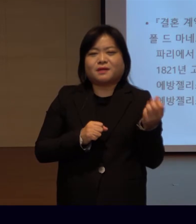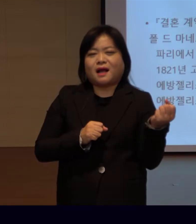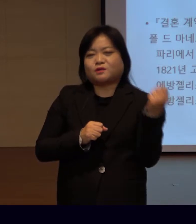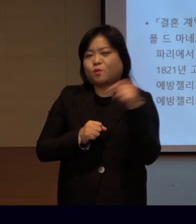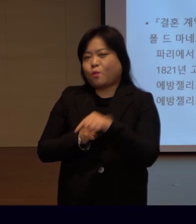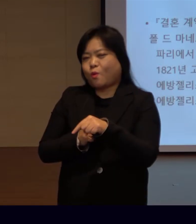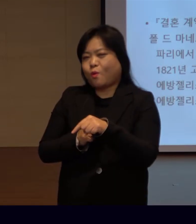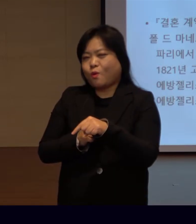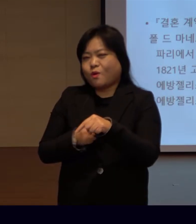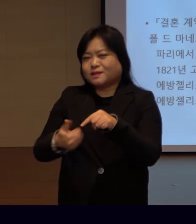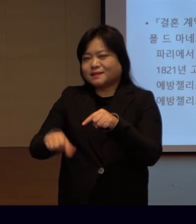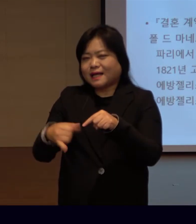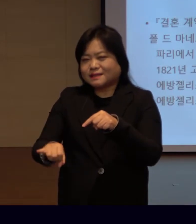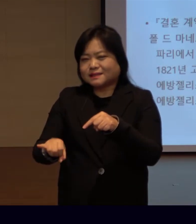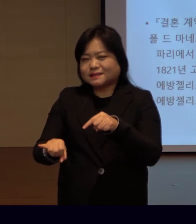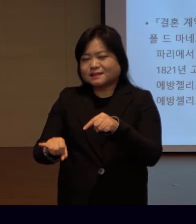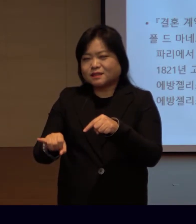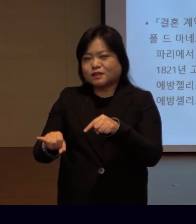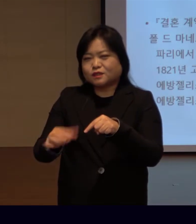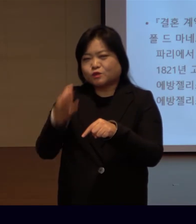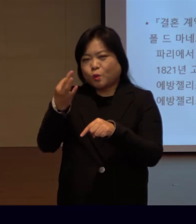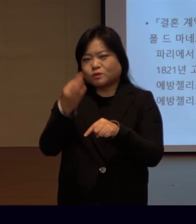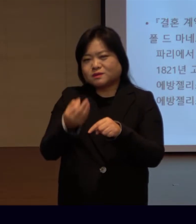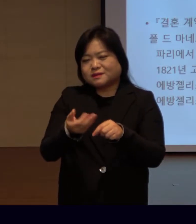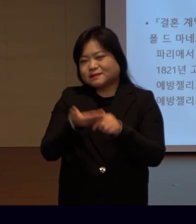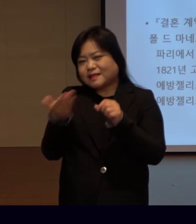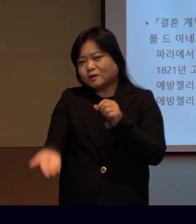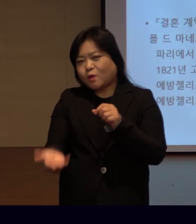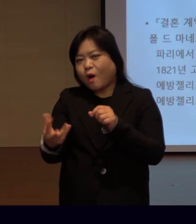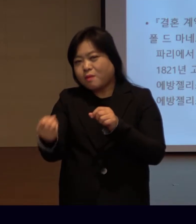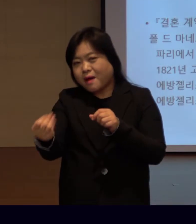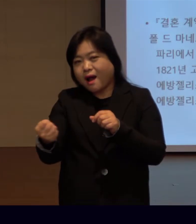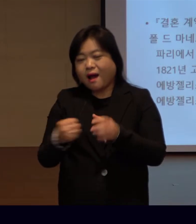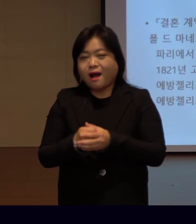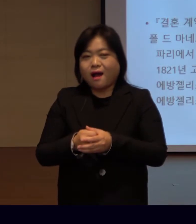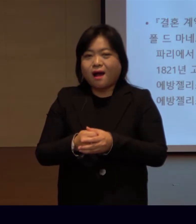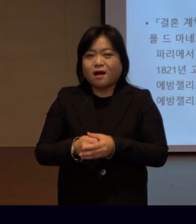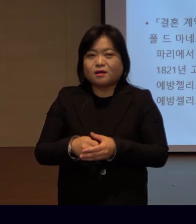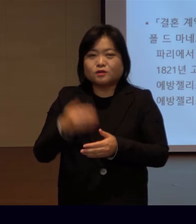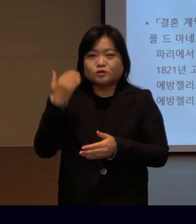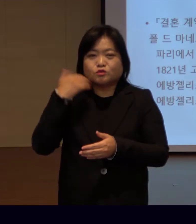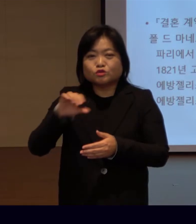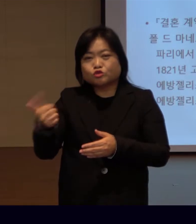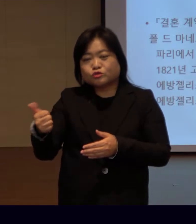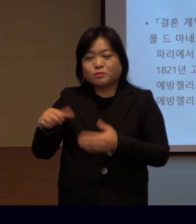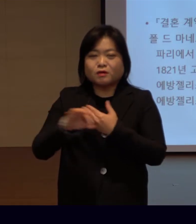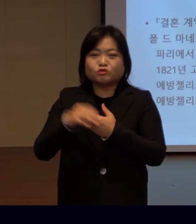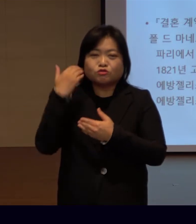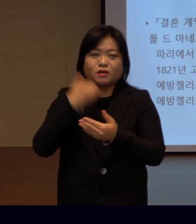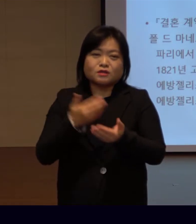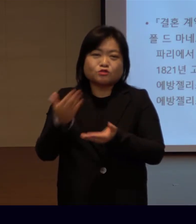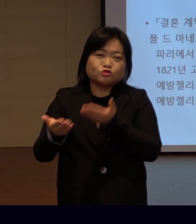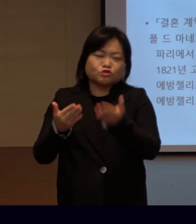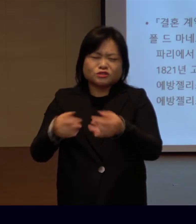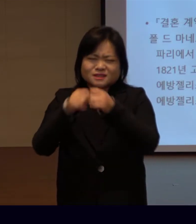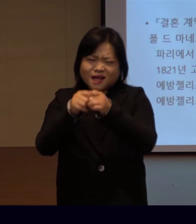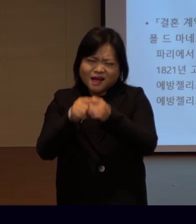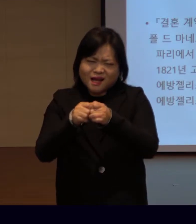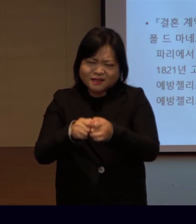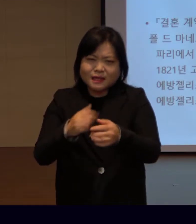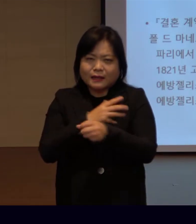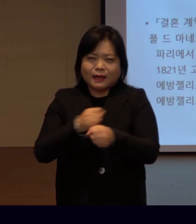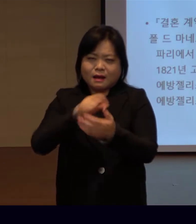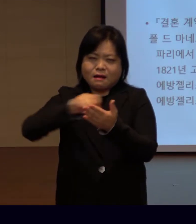그 자식들에게는 얼마의 유산을 상속할 것이며 한 사람이 좀 누가 먼저 죽으면 누구한테는 얼마가 상세하게 씁니다.